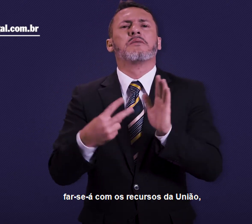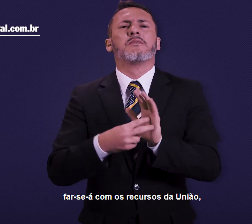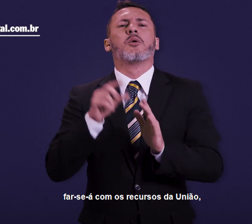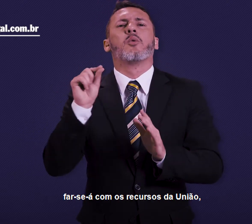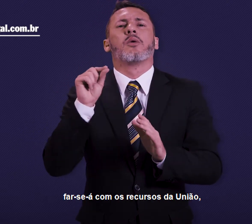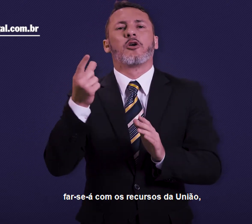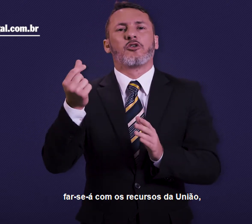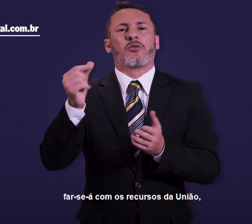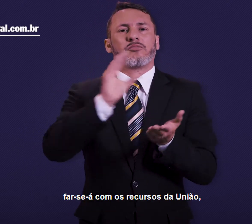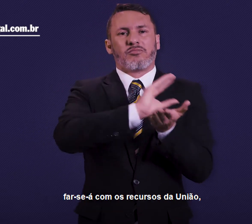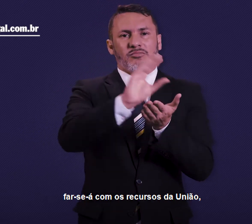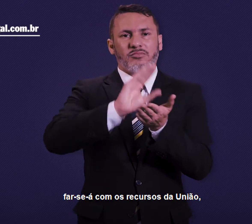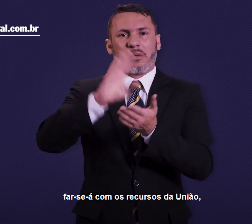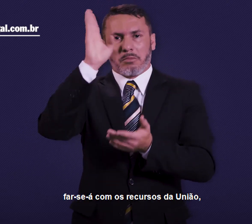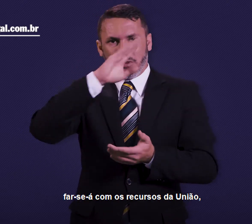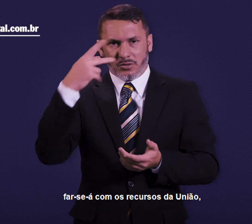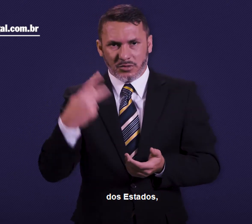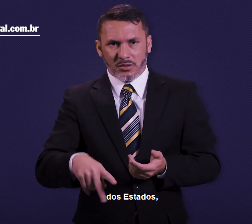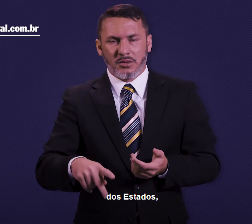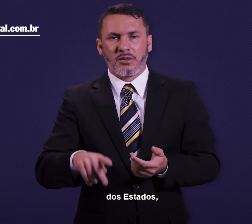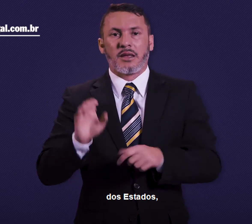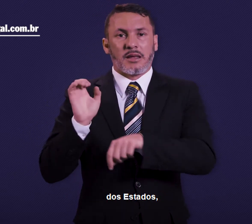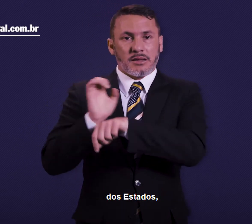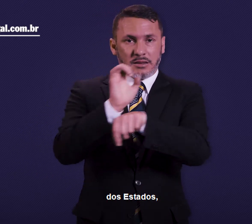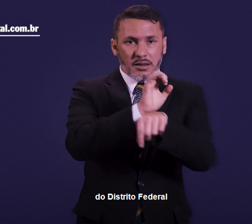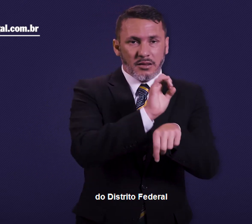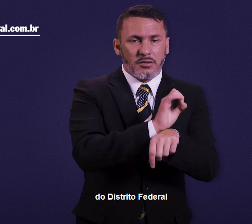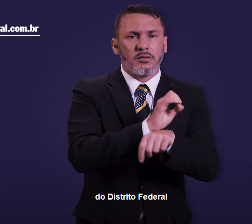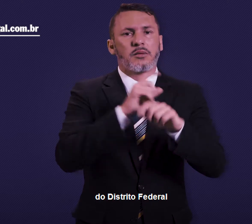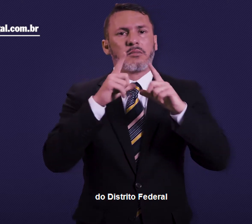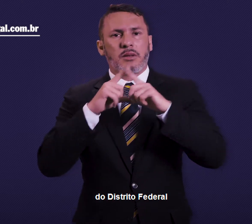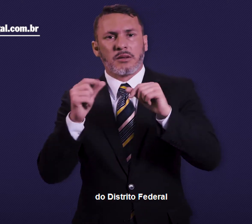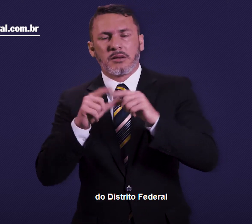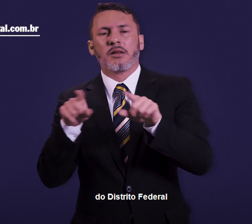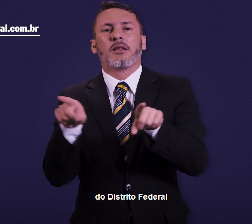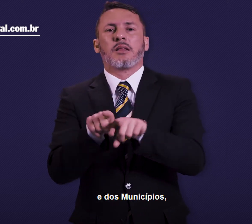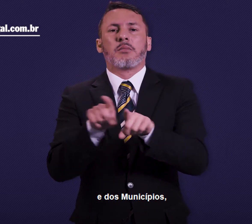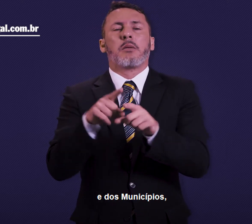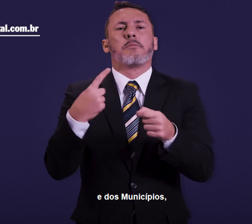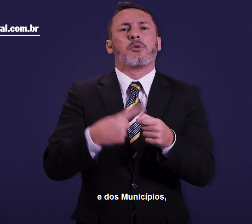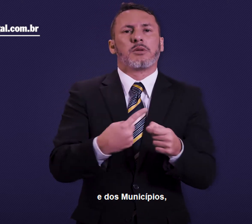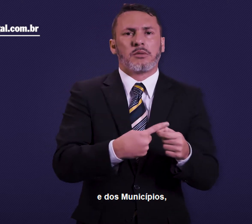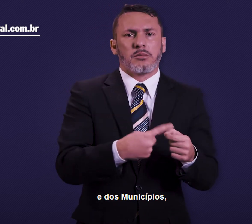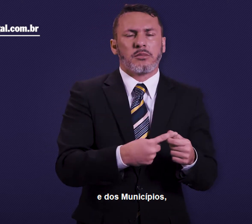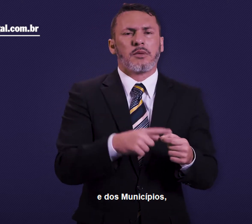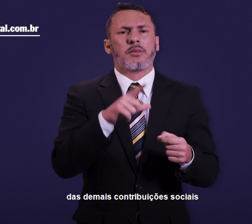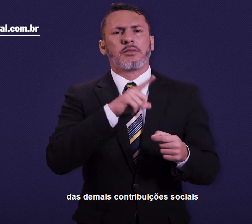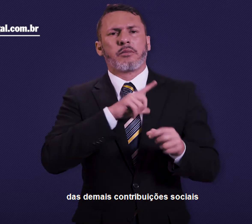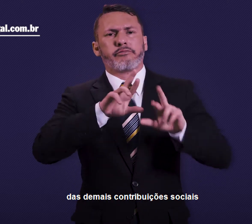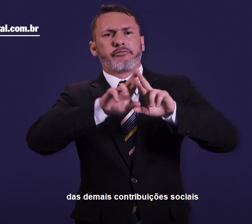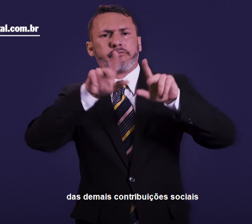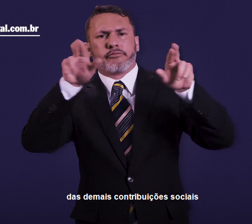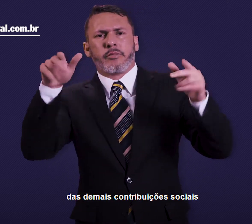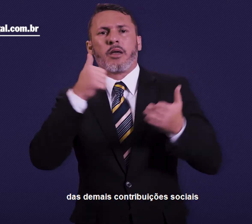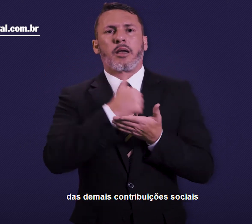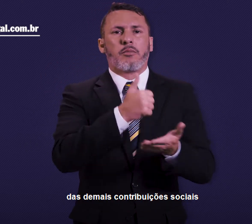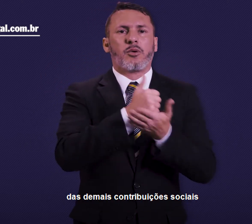far-se-á com os recursos da União, dos Estados, do Distrito Federal e dos municípios, das demais contribuições